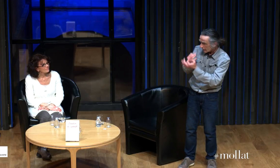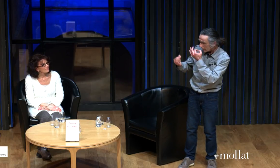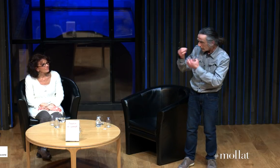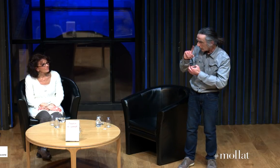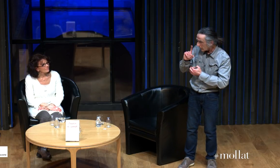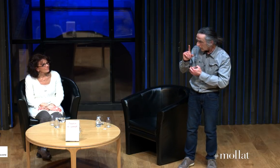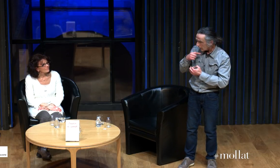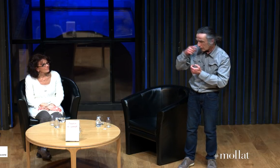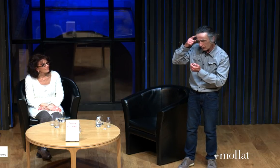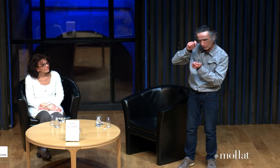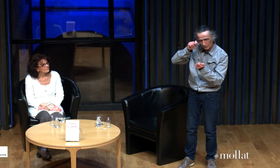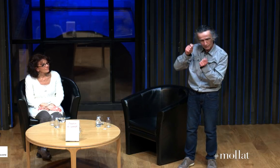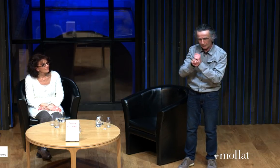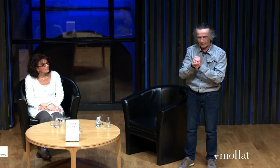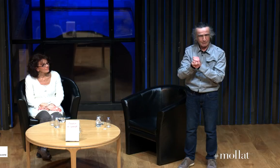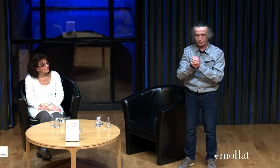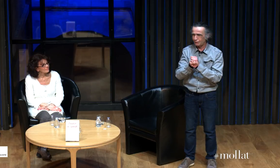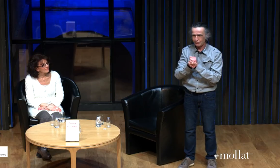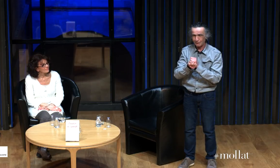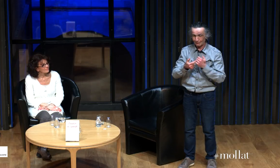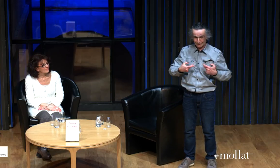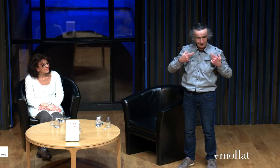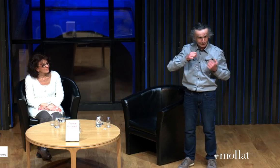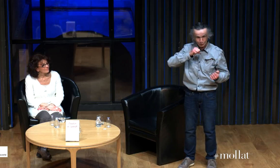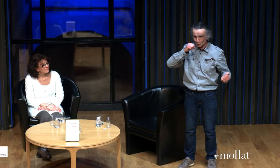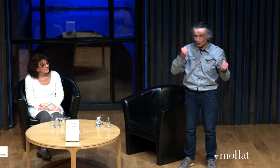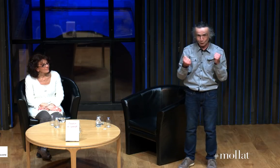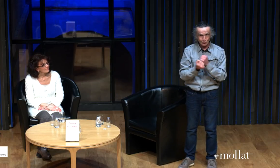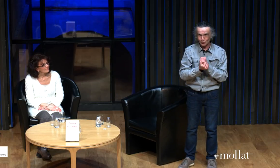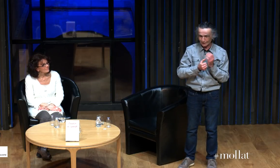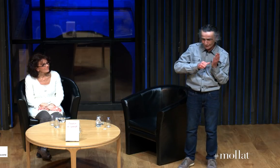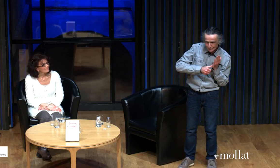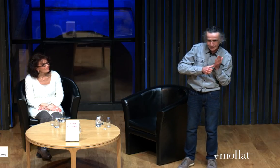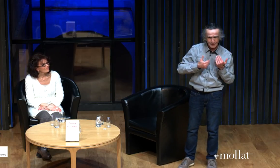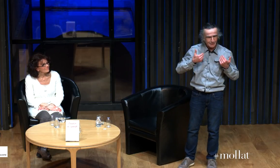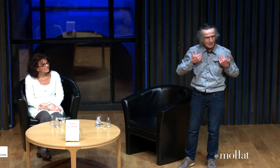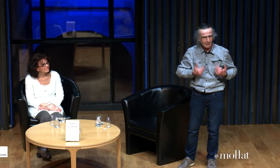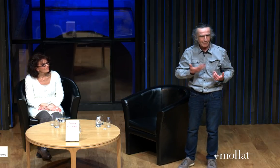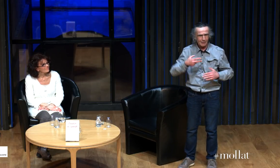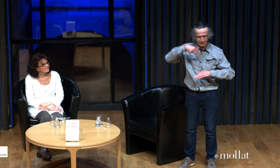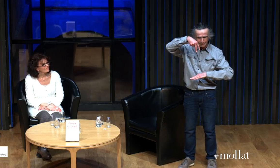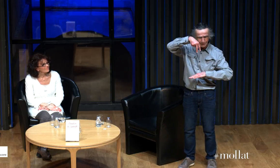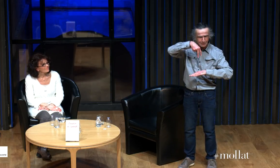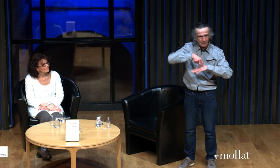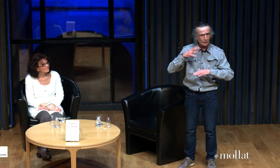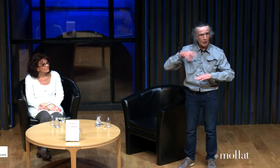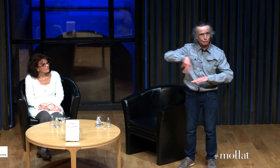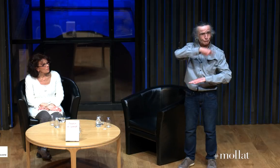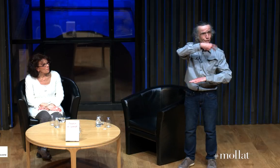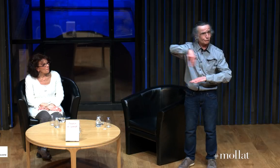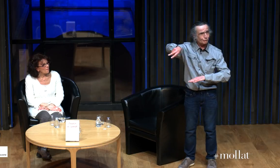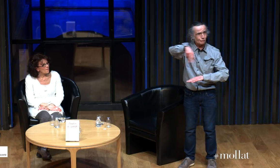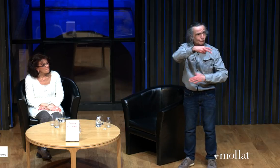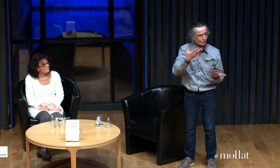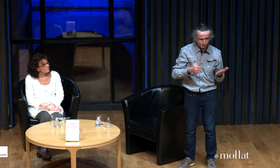que le français, c'était la langue nationale, la langue officielle et la langue précieuse du pays. Et ça a complètement chamboulé ma